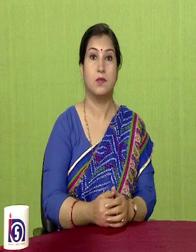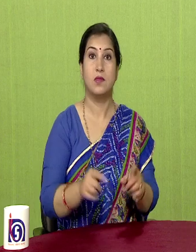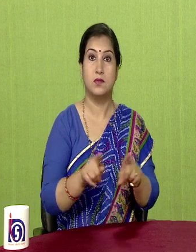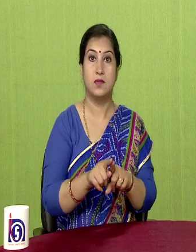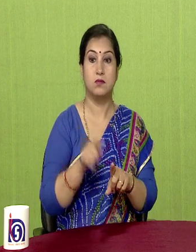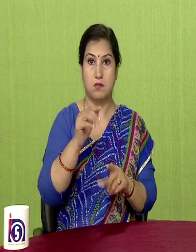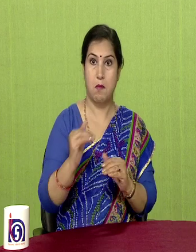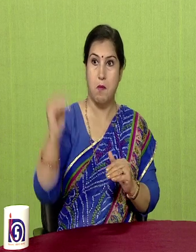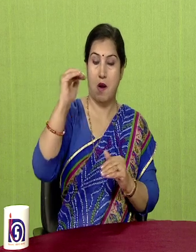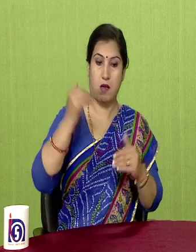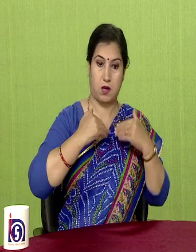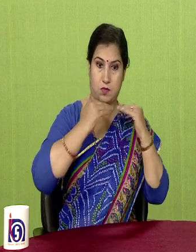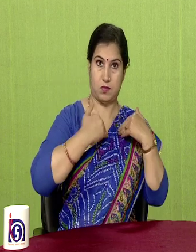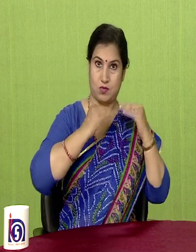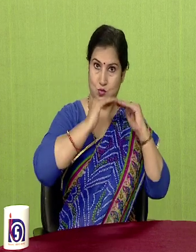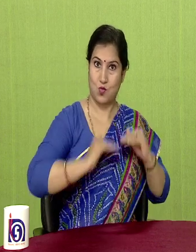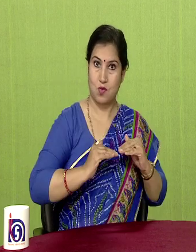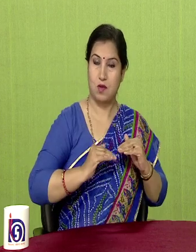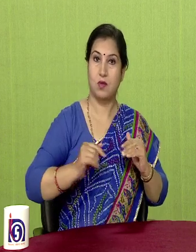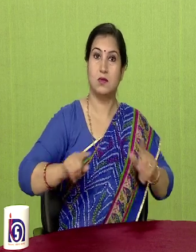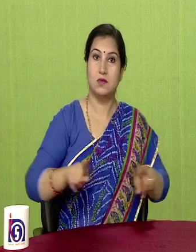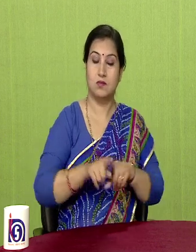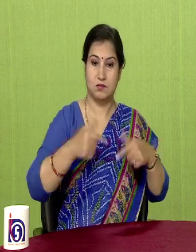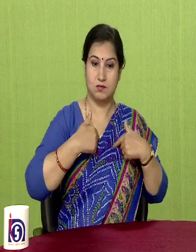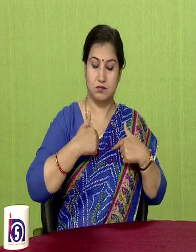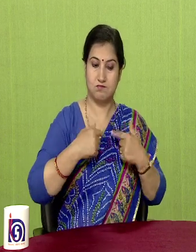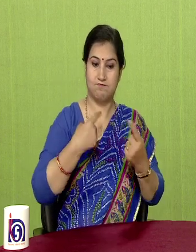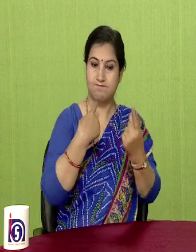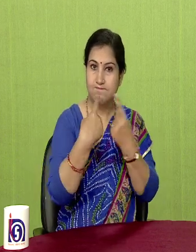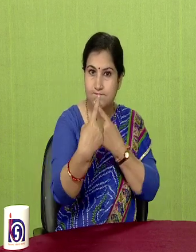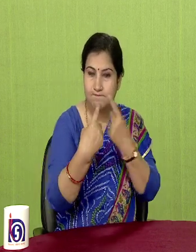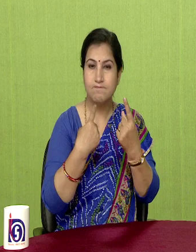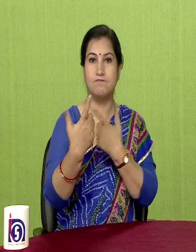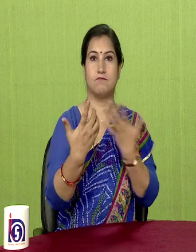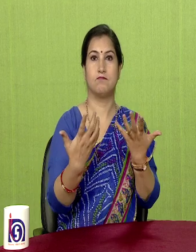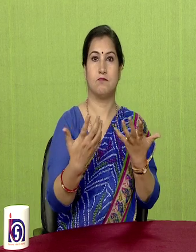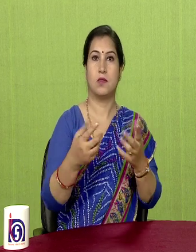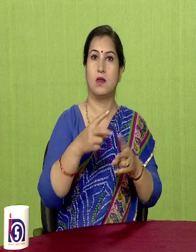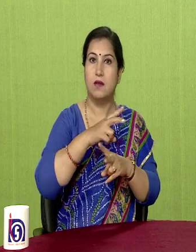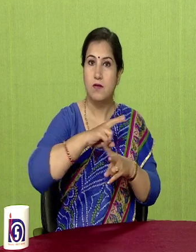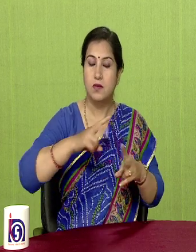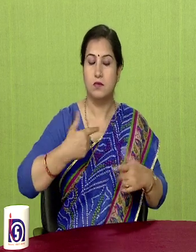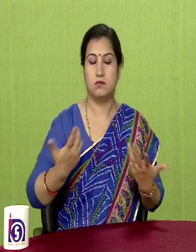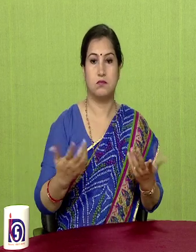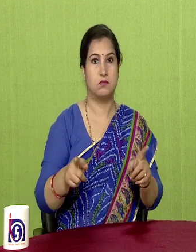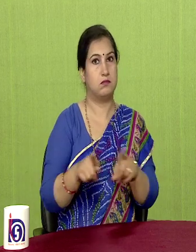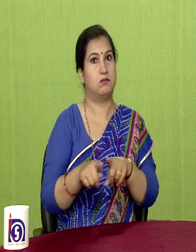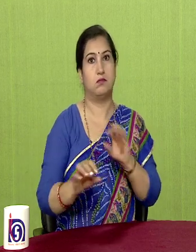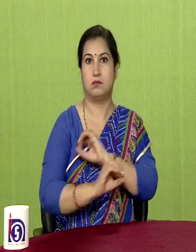शिष्टाचार की परंपरा रही है कि बड़ों के सामने उद्दंडता का व्यवहार नहीं किया जाता। बड़ों